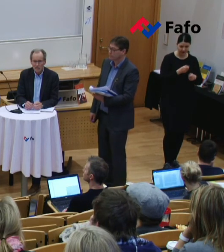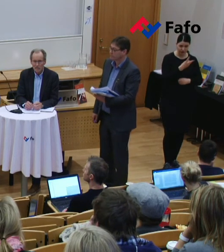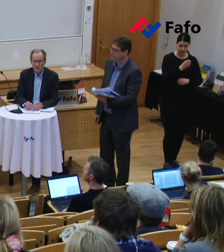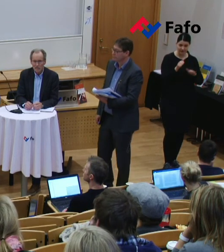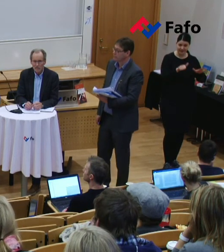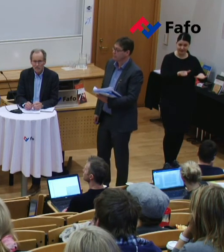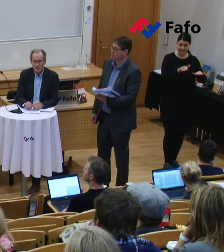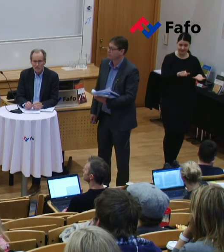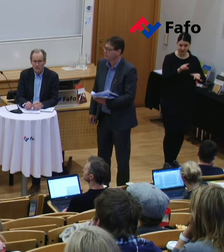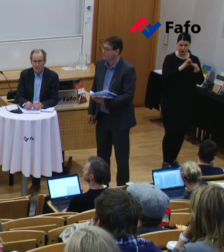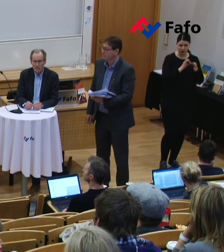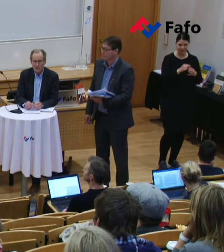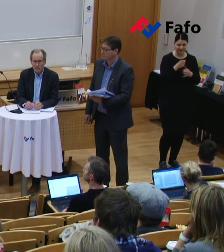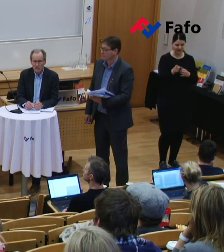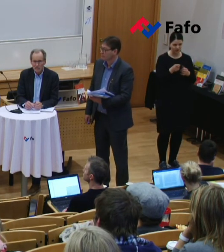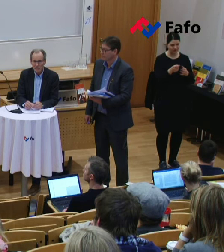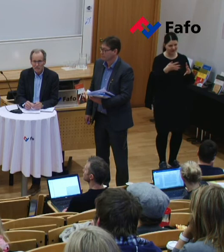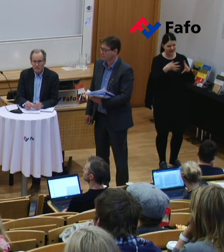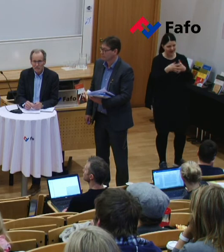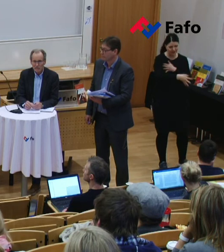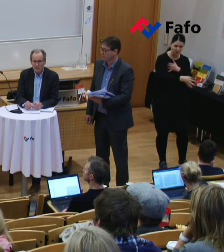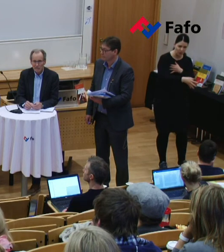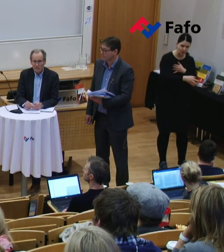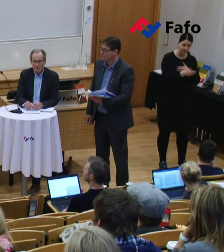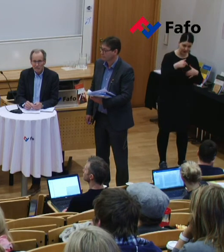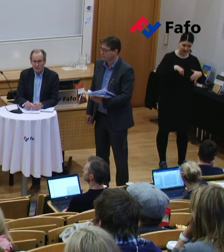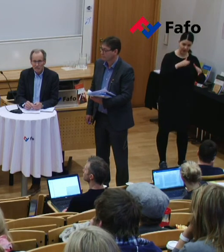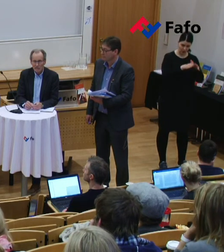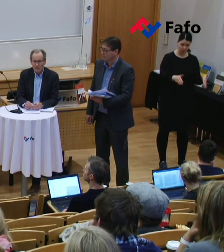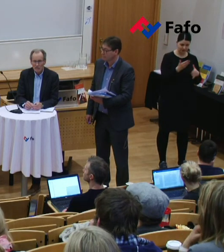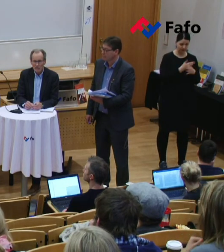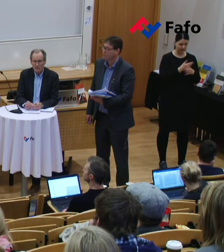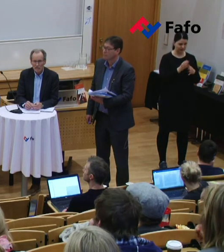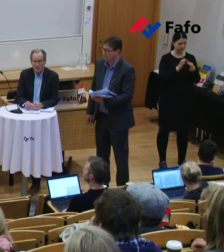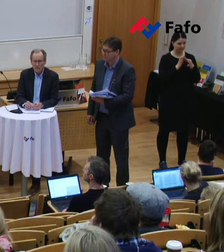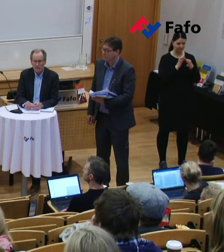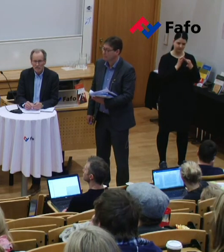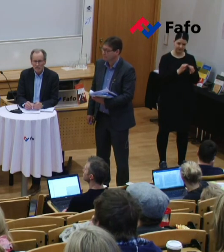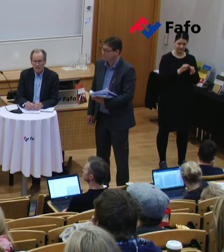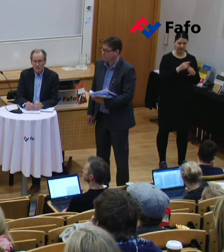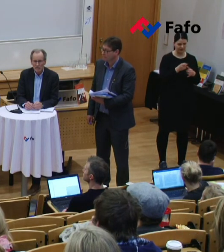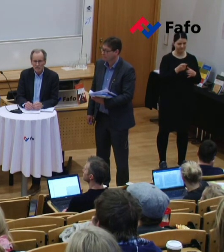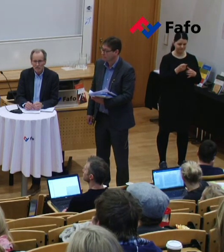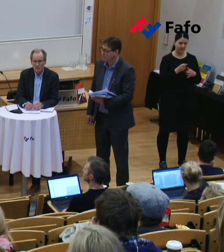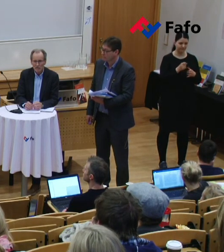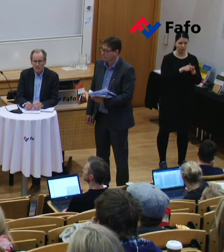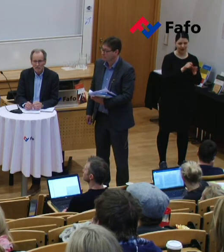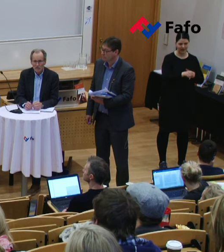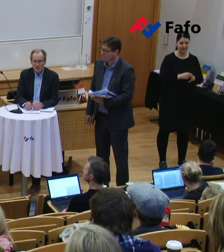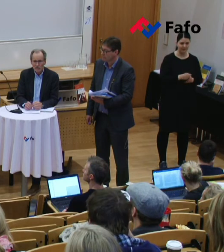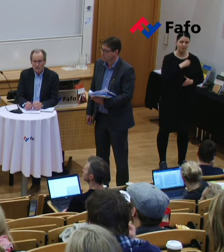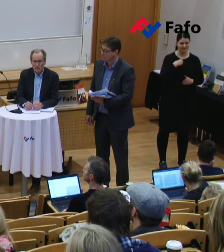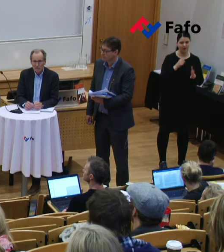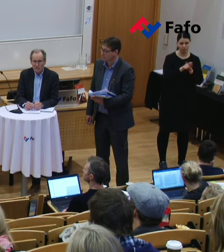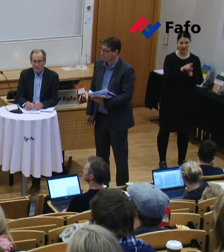faktisk vært et litt sånn gjennombrudd for Husbanken hensyn til privat utleie. Altså, ofte har det vært små enheter